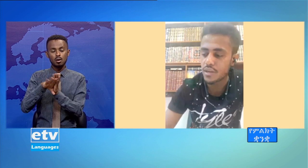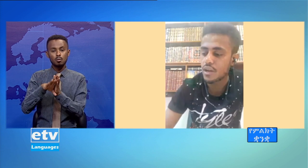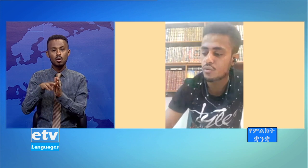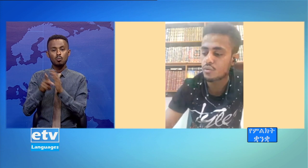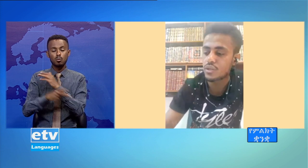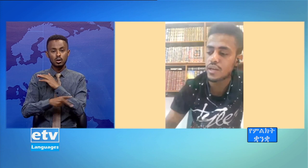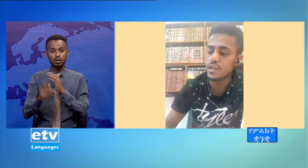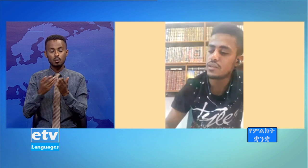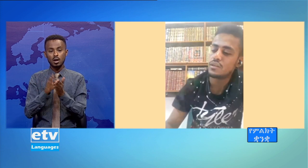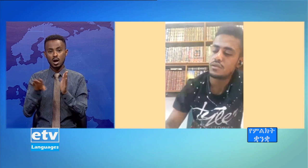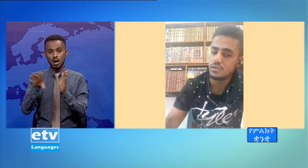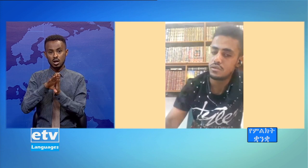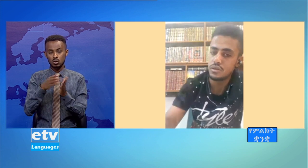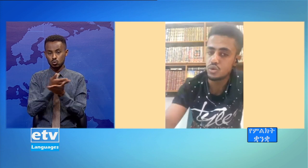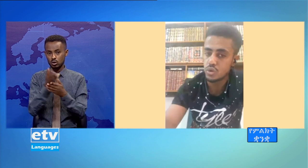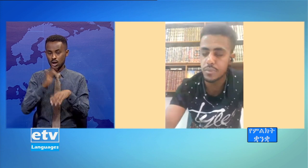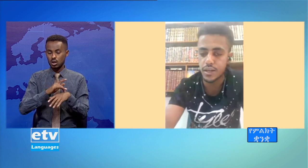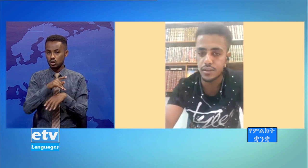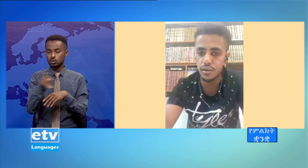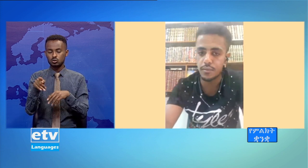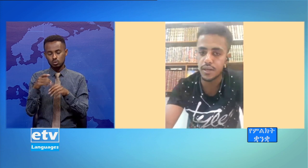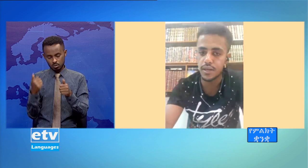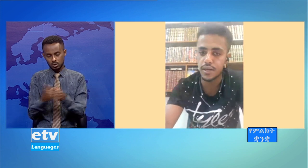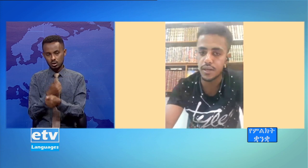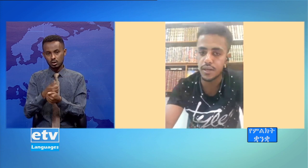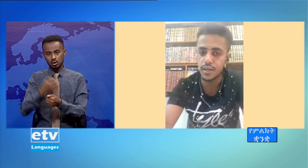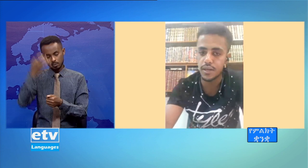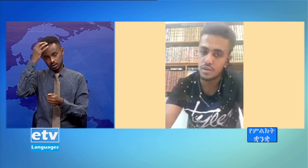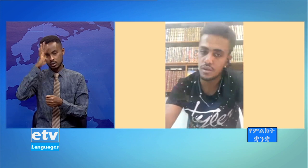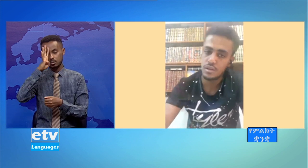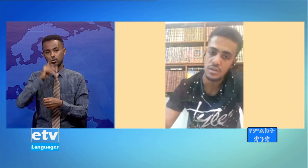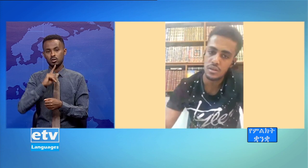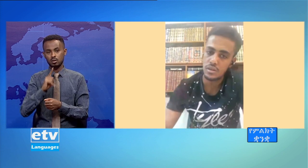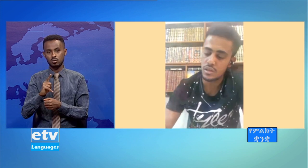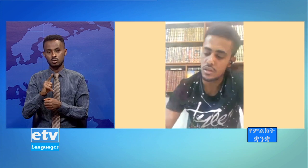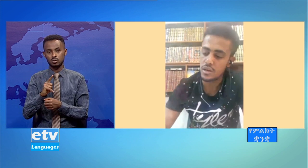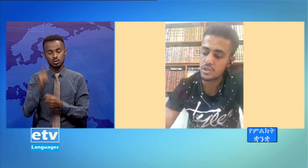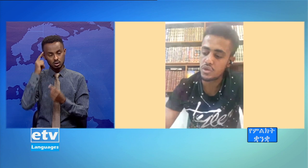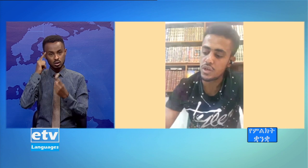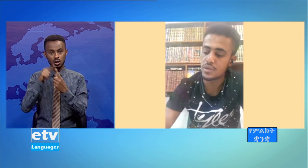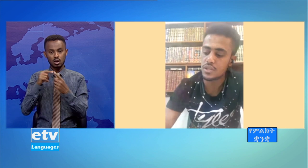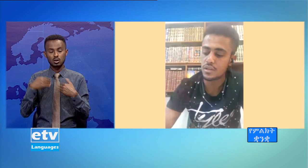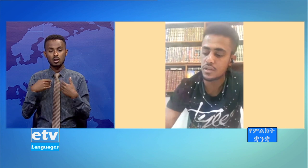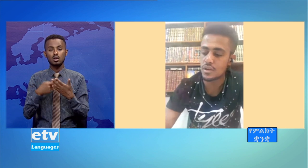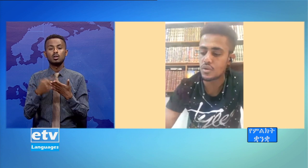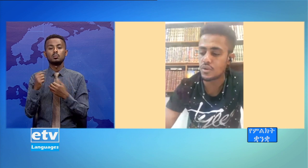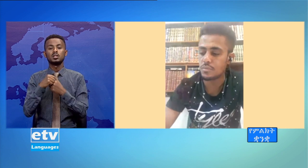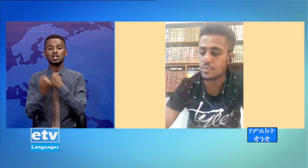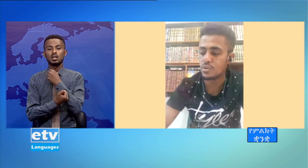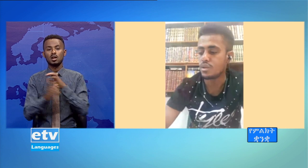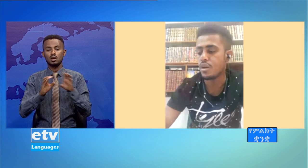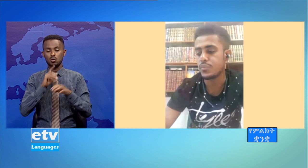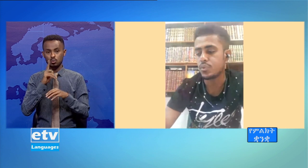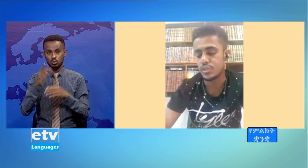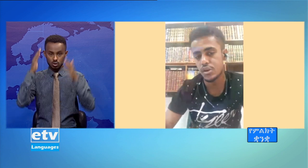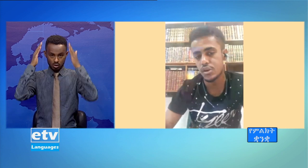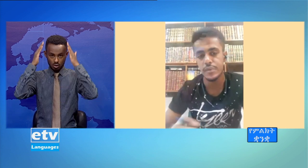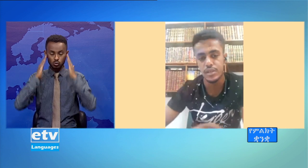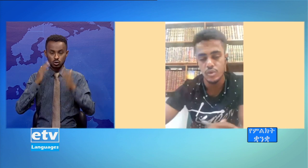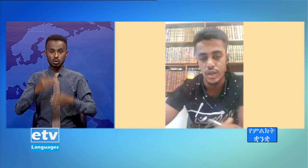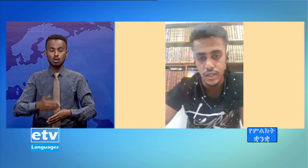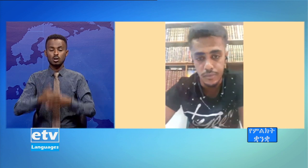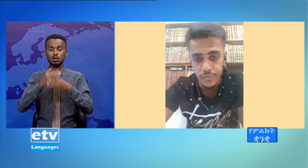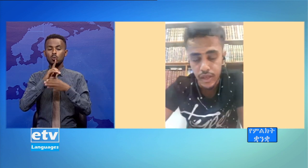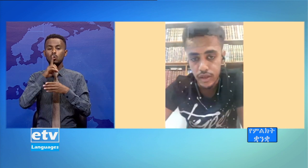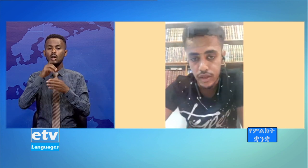ወይም በናይል ጉዳይ ላይ እነሱን የሚከተል መንግስት የመፍጠር ቅዳላቸው ይሄን መሰረት አድርገው ነው የሚሄዱ። ግብጾች ከግድቡ